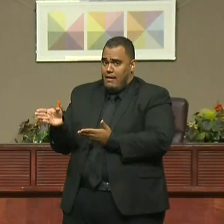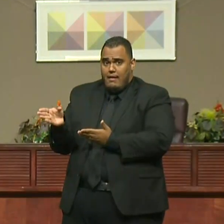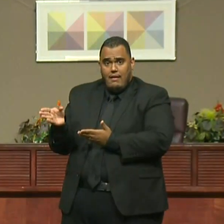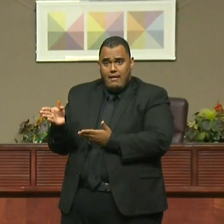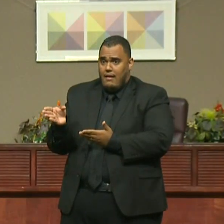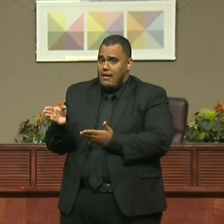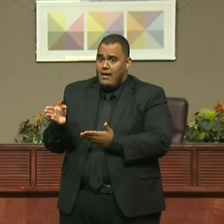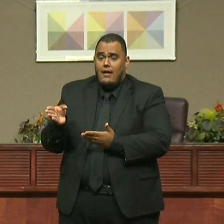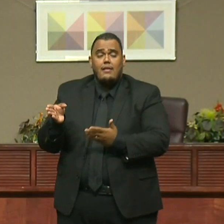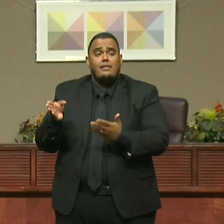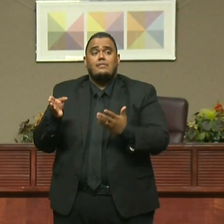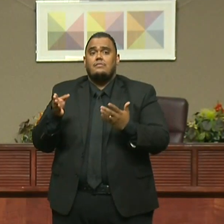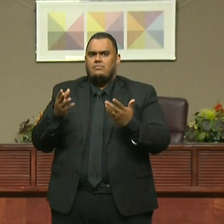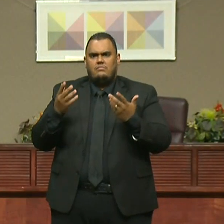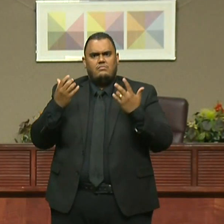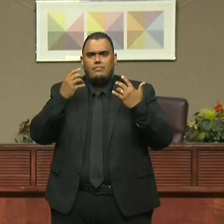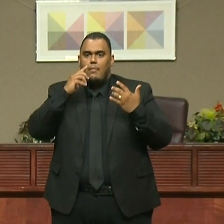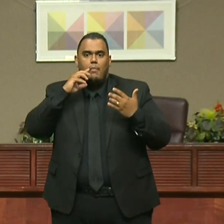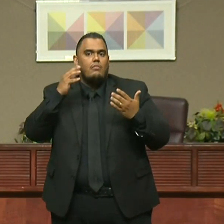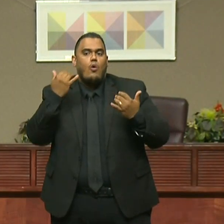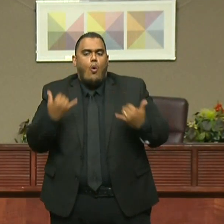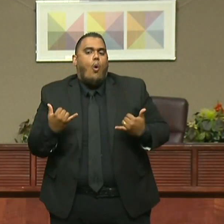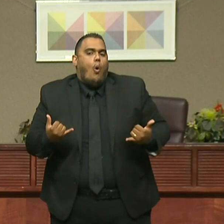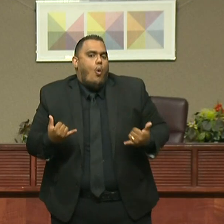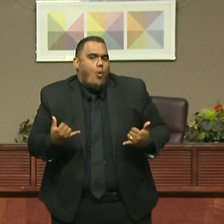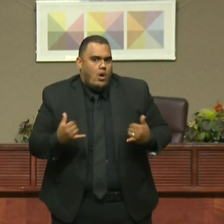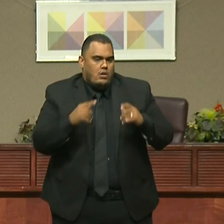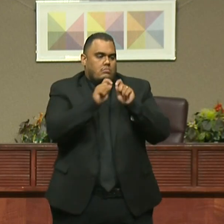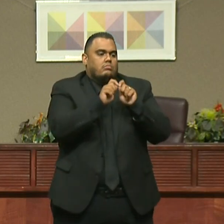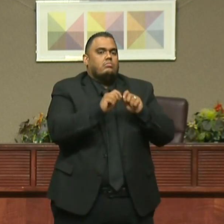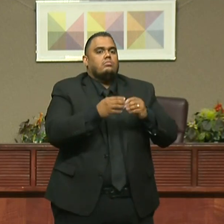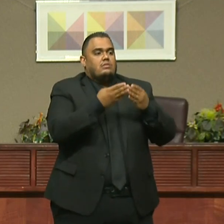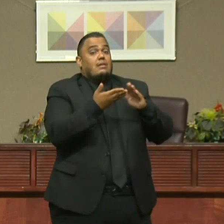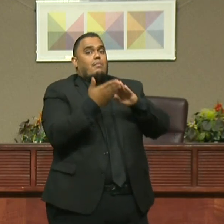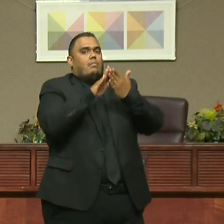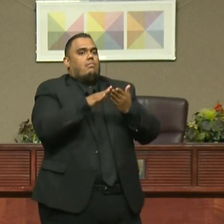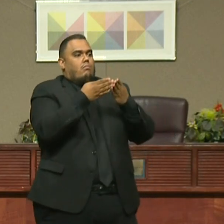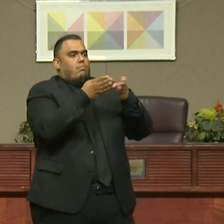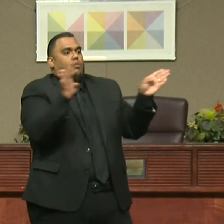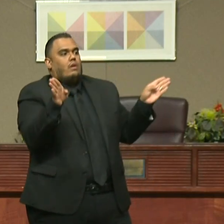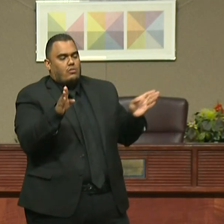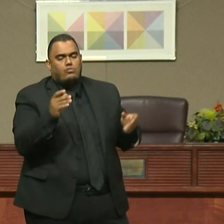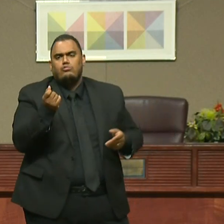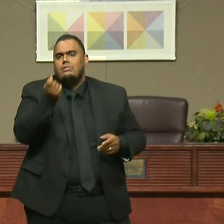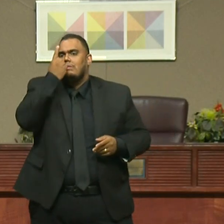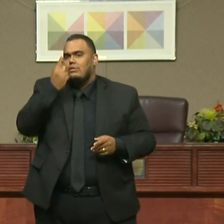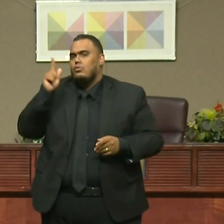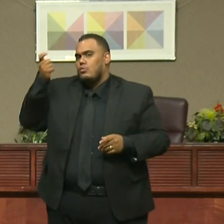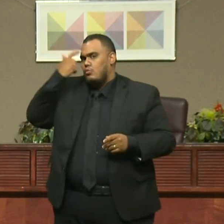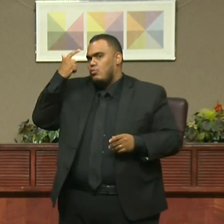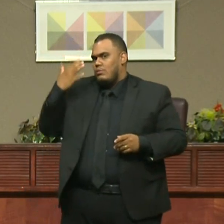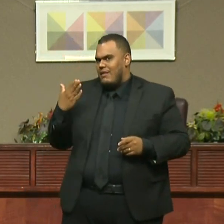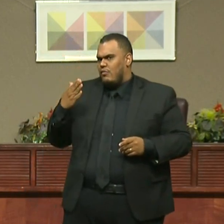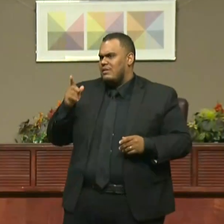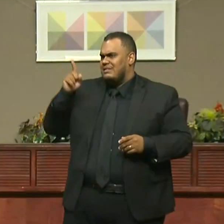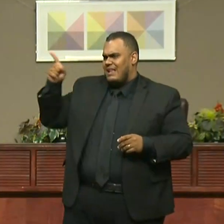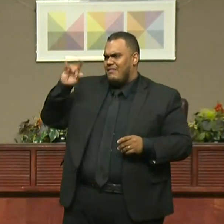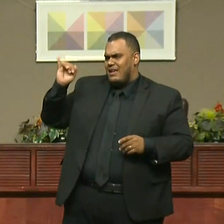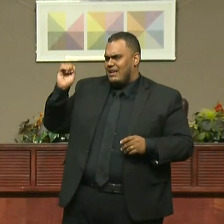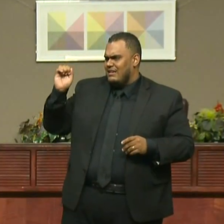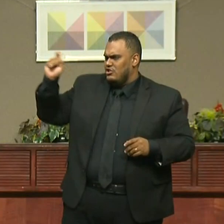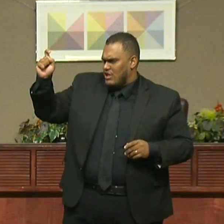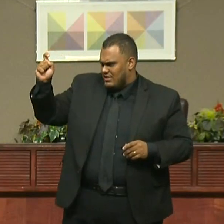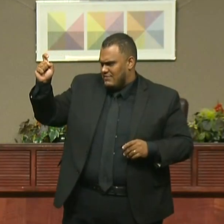lo publicaron hoy. Entiendo que el gobernador estaba hablando hoy en Jacksonville, creo,